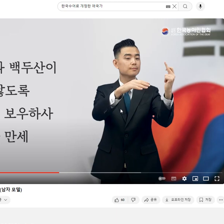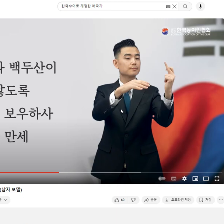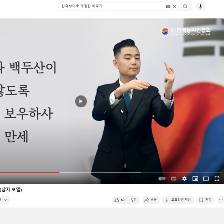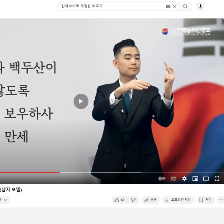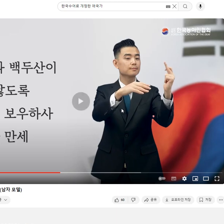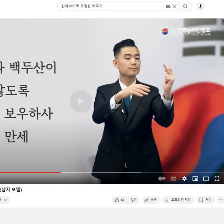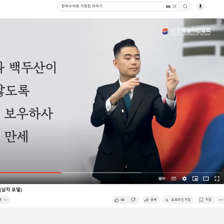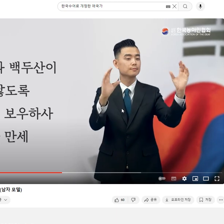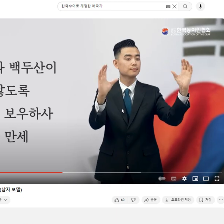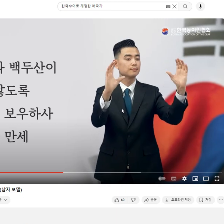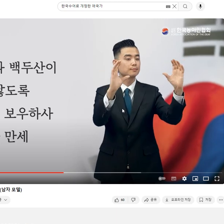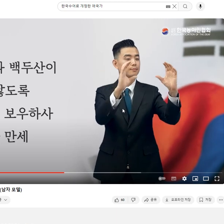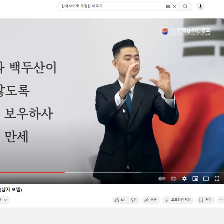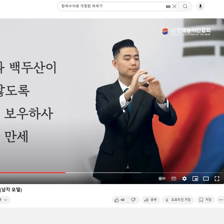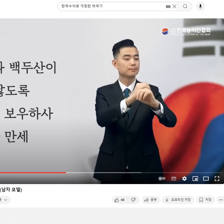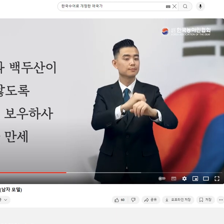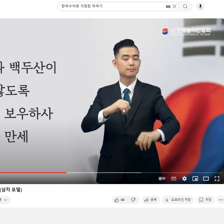동해물이